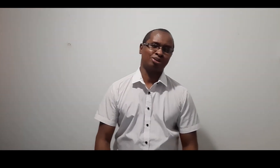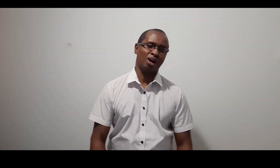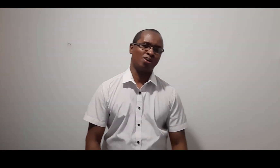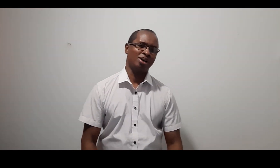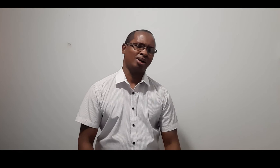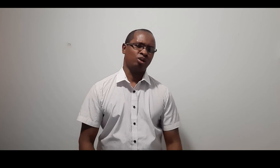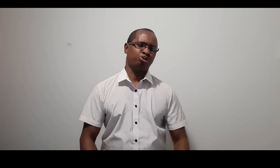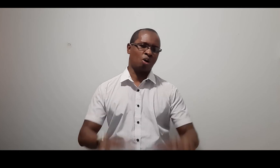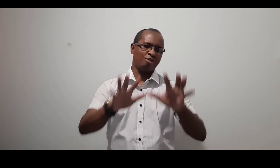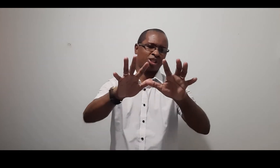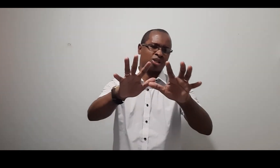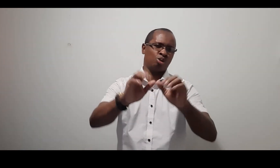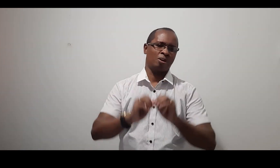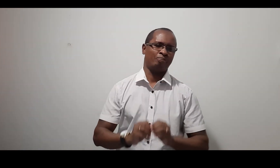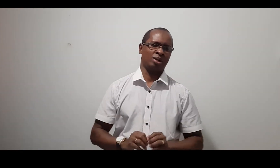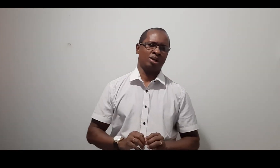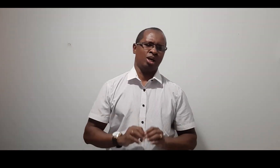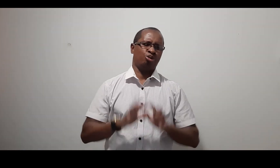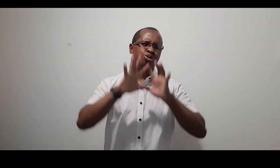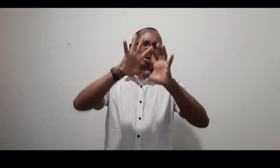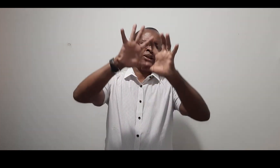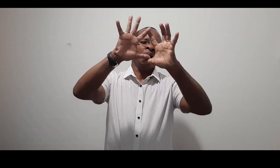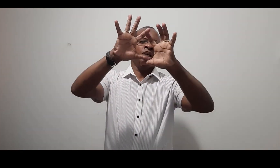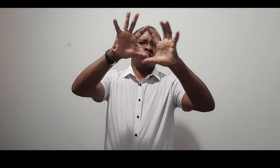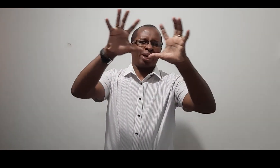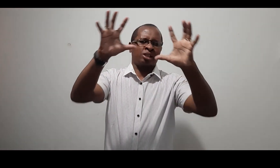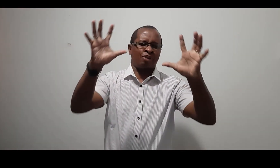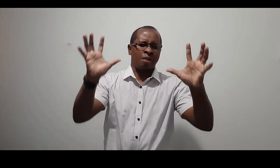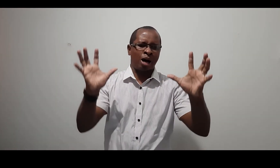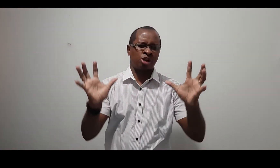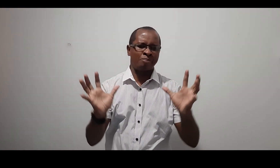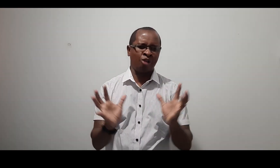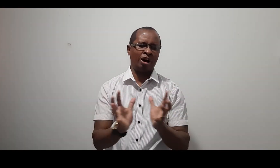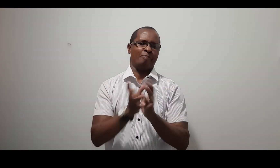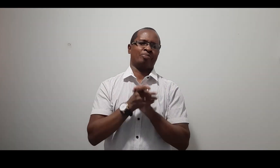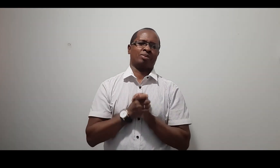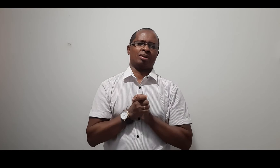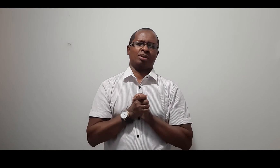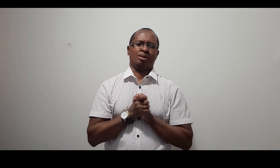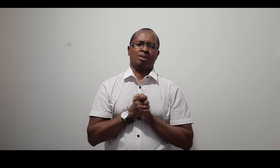ifonao ifonao mavesatra io ifo mety itoerany zavatra maro samihafa